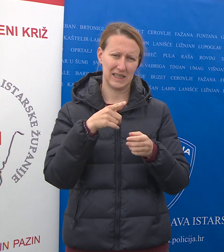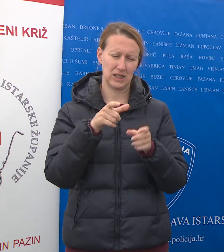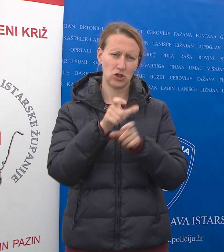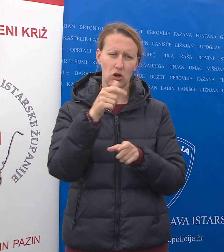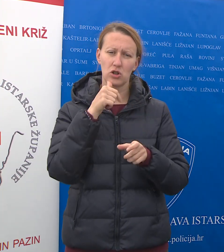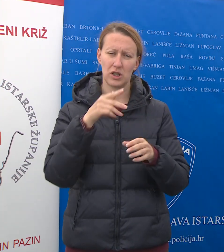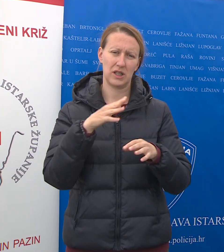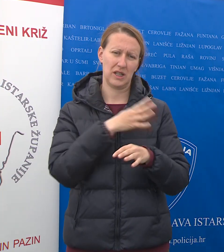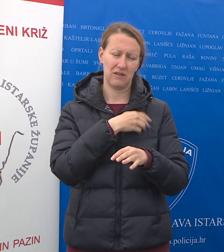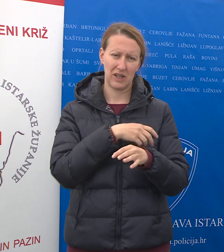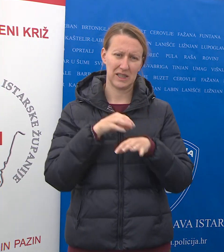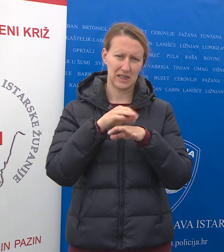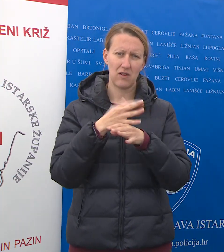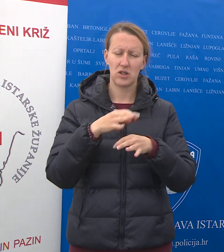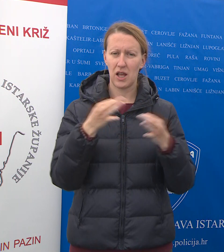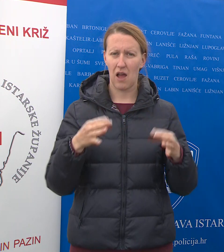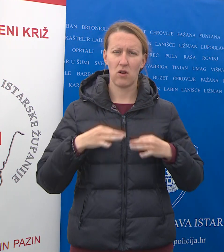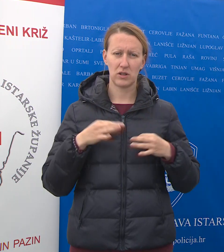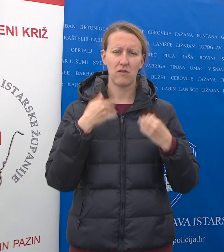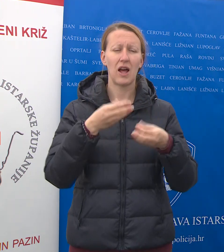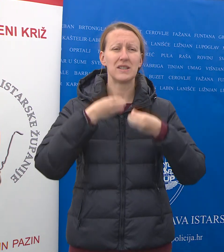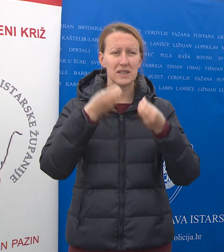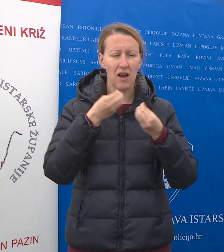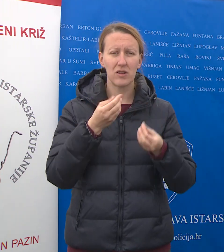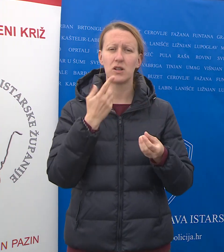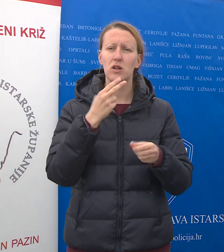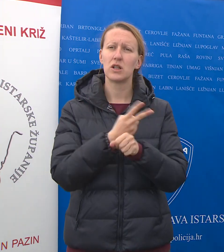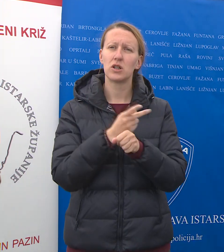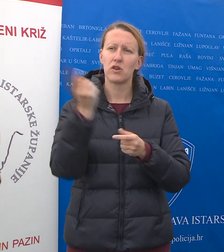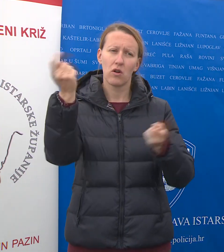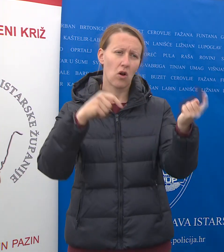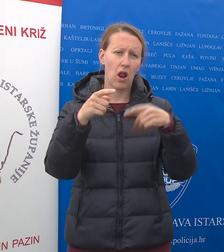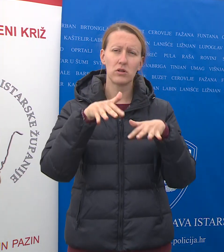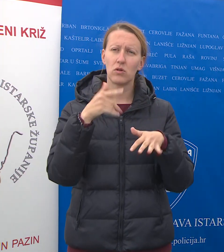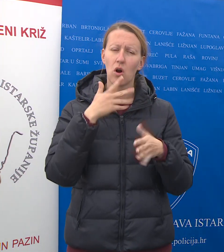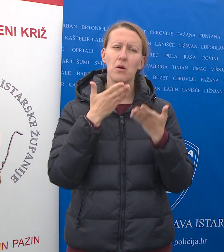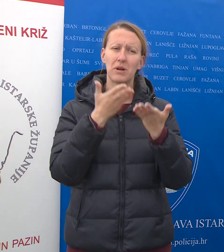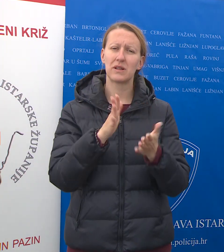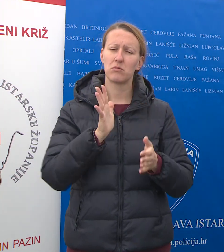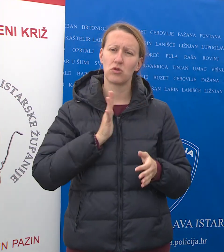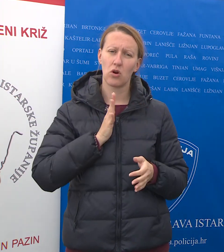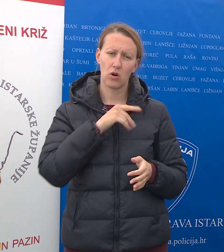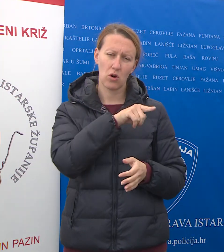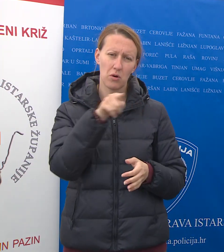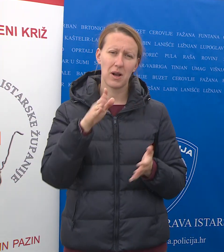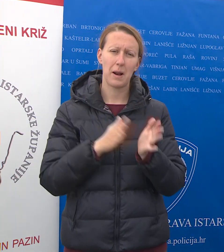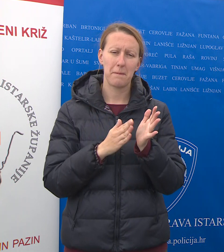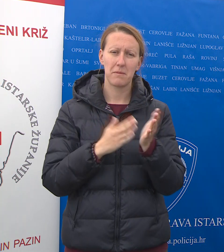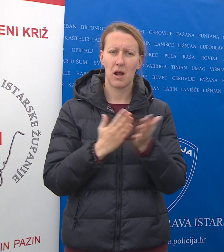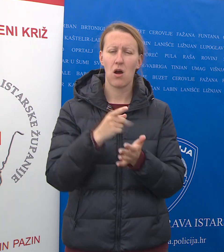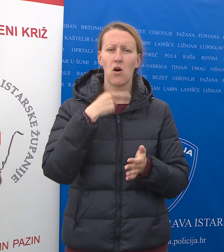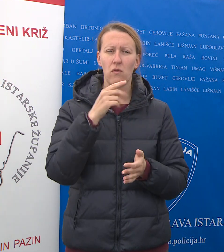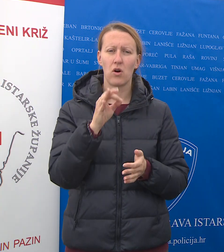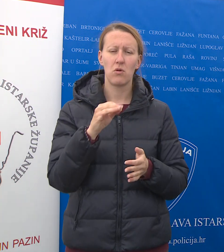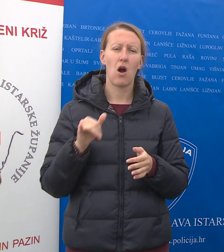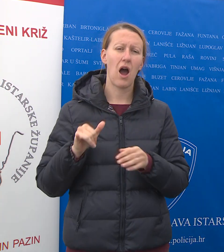javno zdravstvo nama u Hrvatskoj davao preporuke iz kojih zemalja dolaze ljudi koji predstavljaju rizik. Pa, na primjer, ako